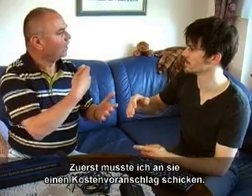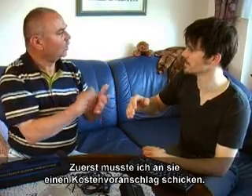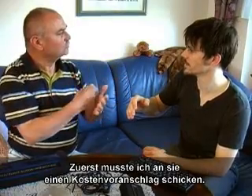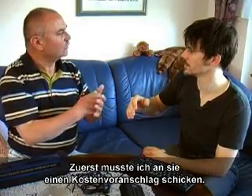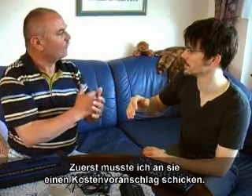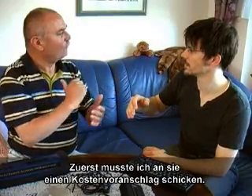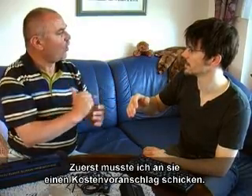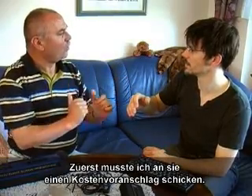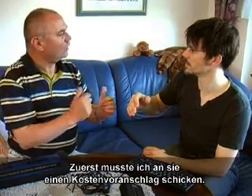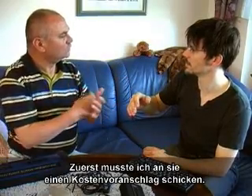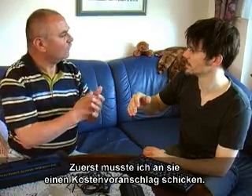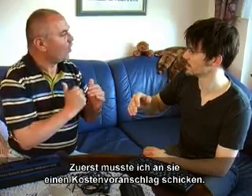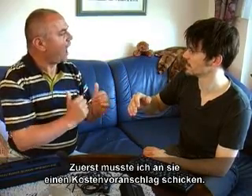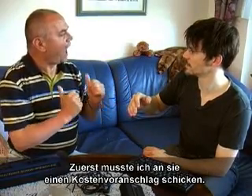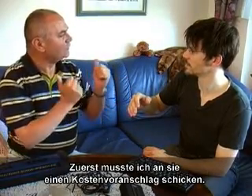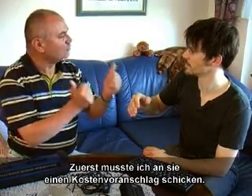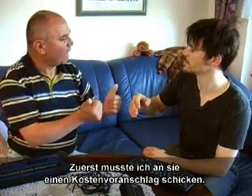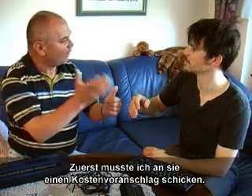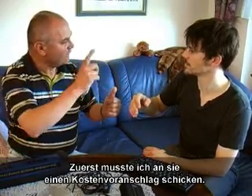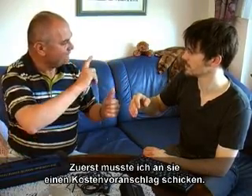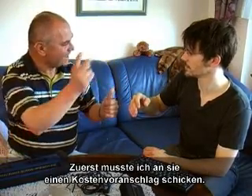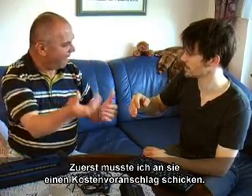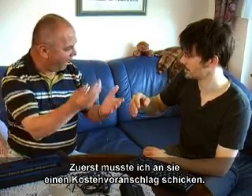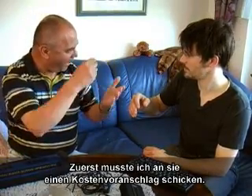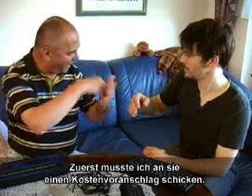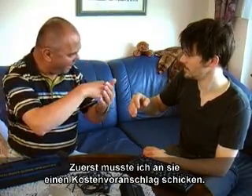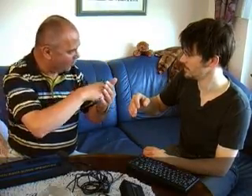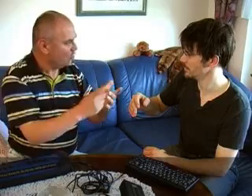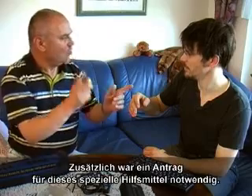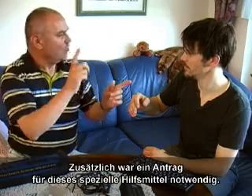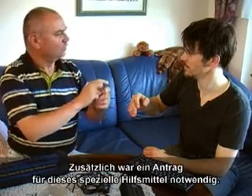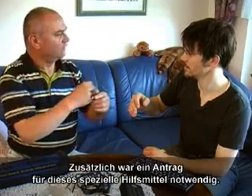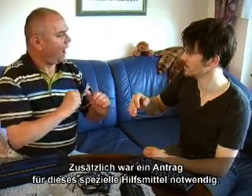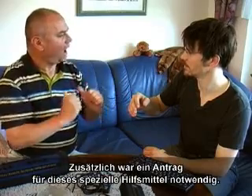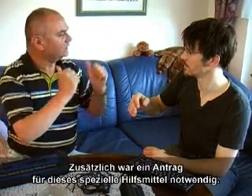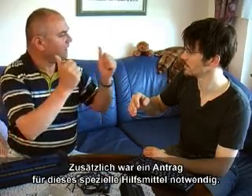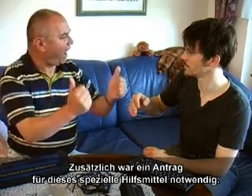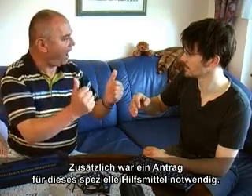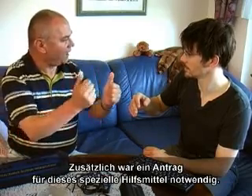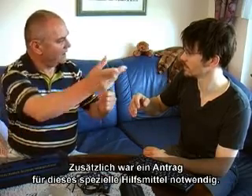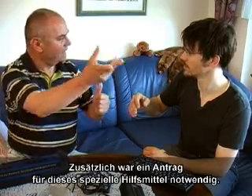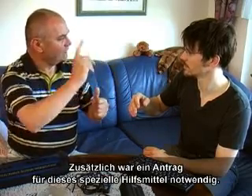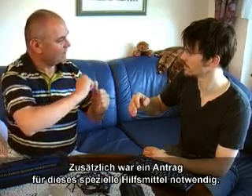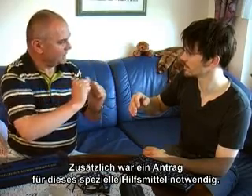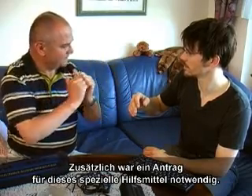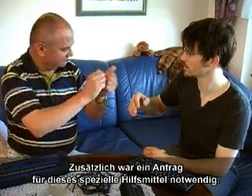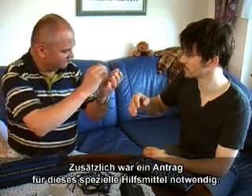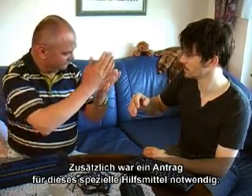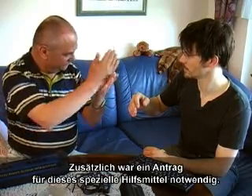Zuerst musste ich an Sie einen Kostenvoranschlag schicken. Zusätzlich war ein Antrag für dieses spezielle Hilfsmittel